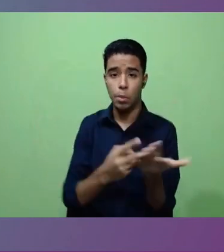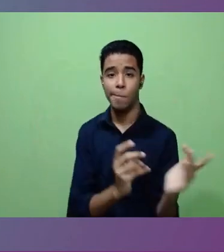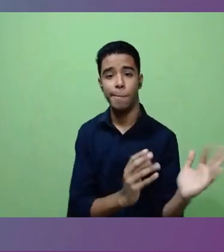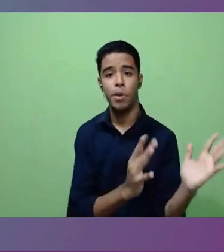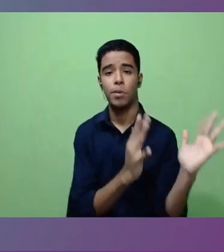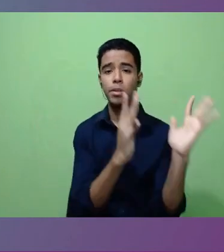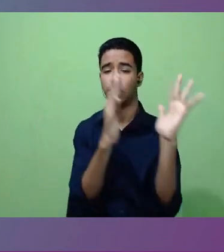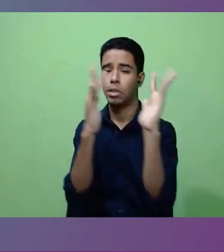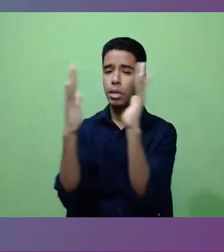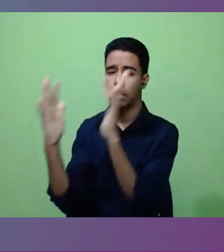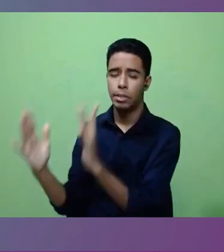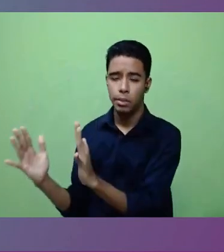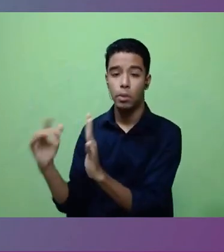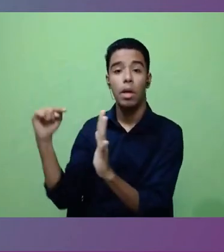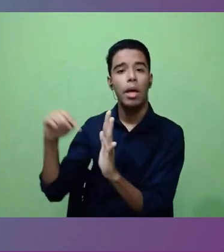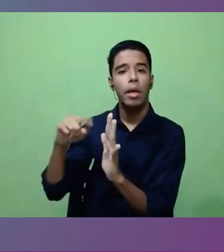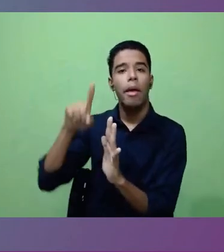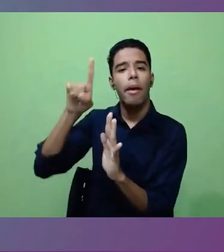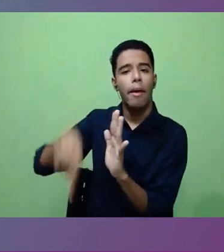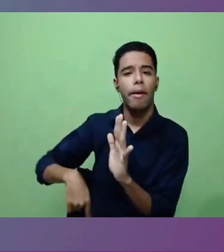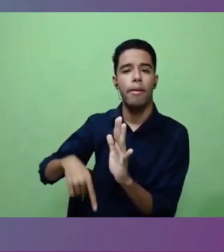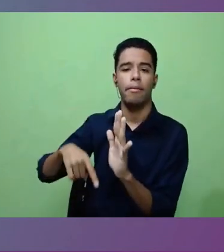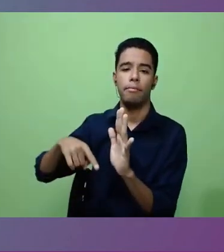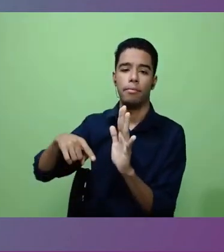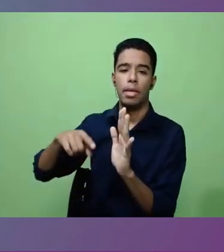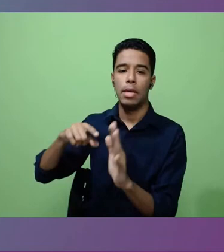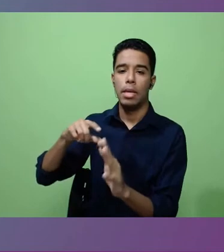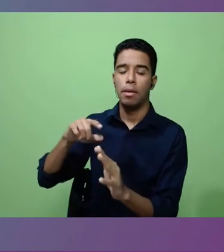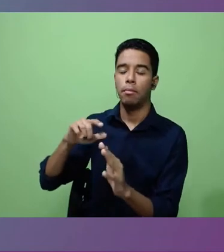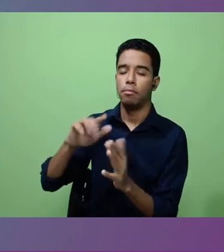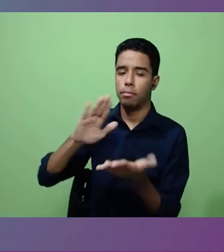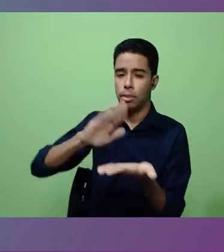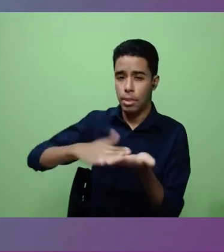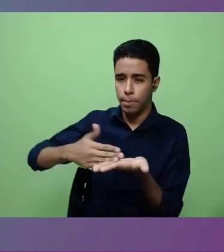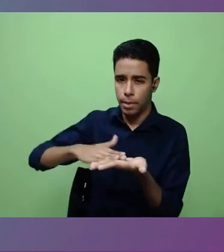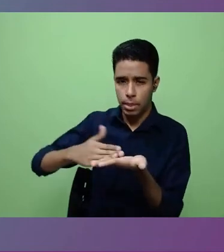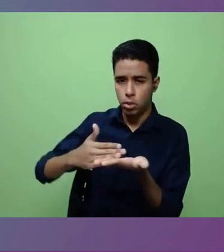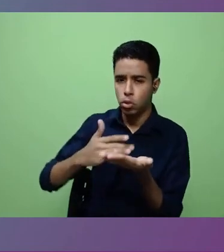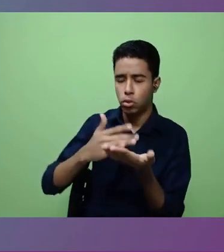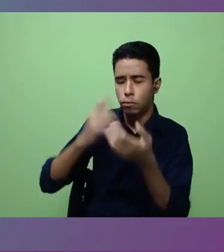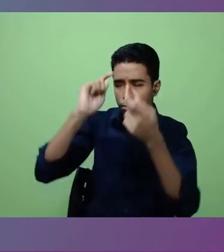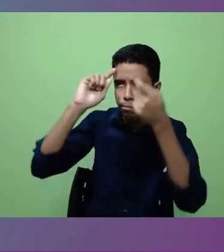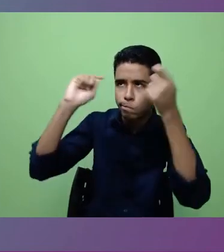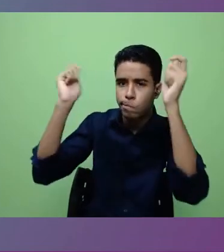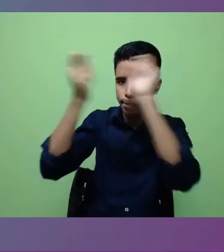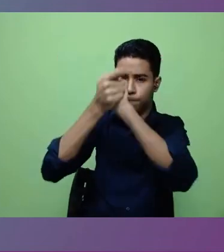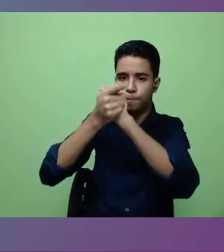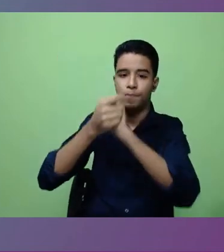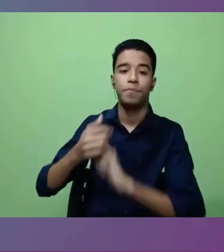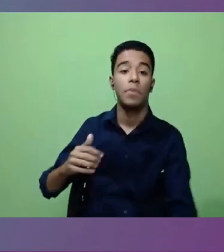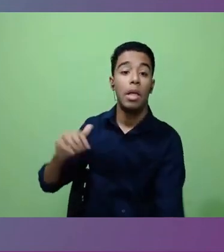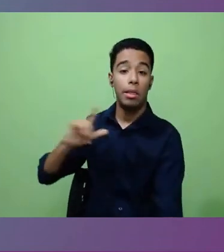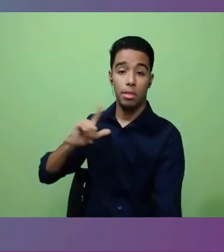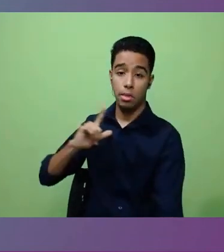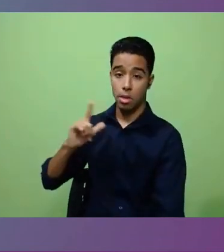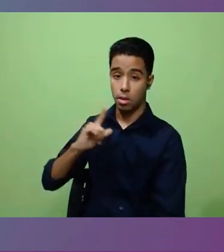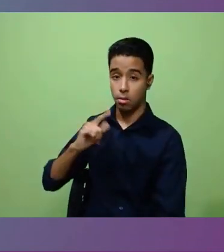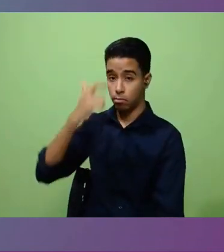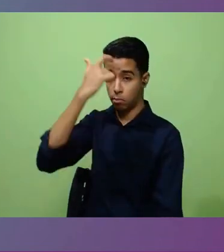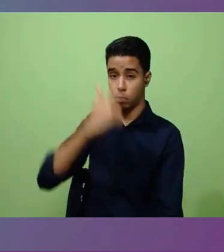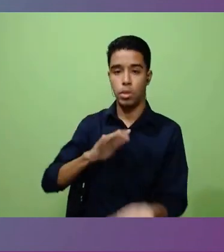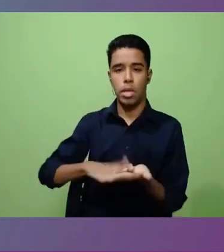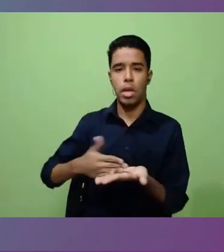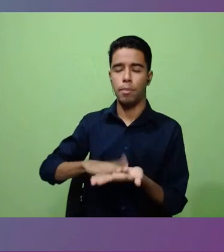um processo interpretativo. Ou seja, o intérprete ele vai receber uma informação, ele